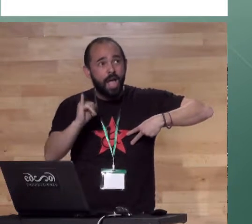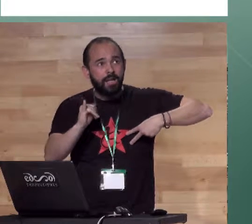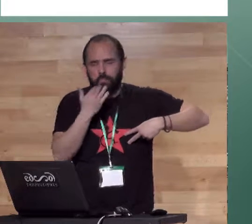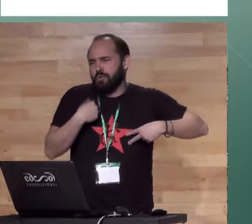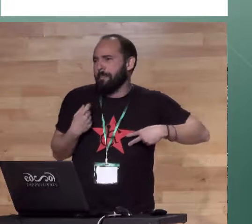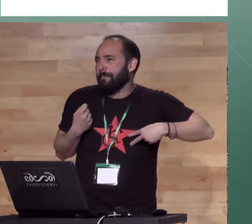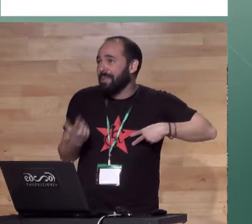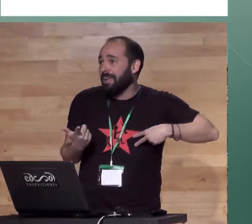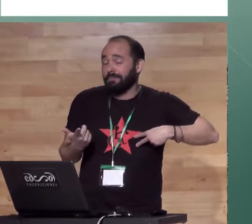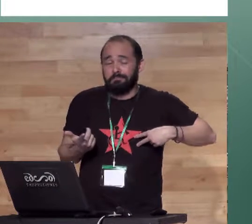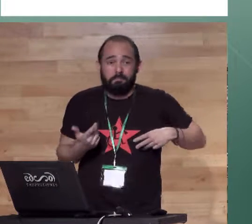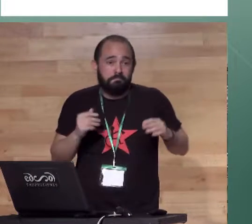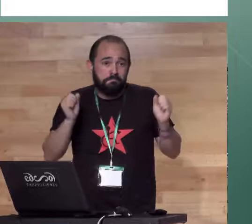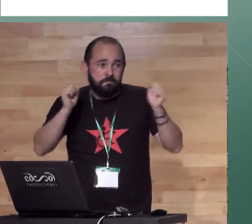ser